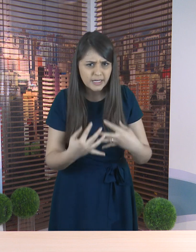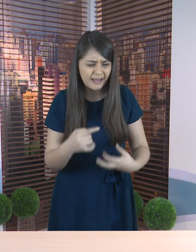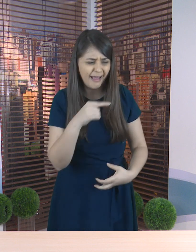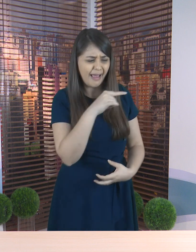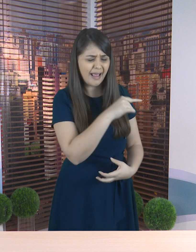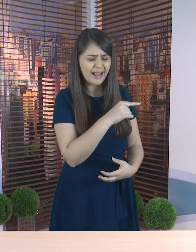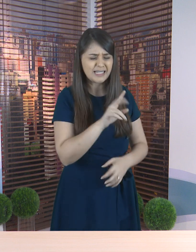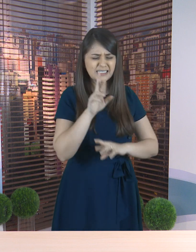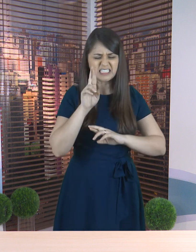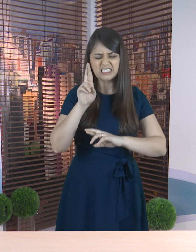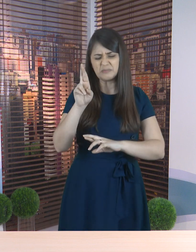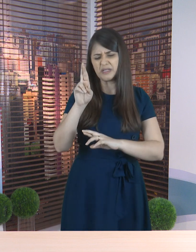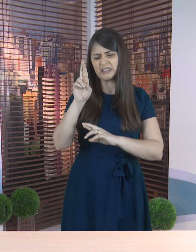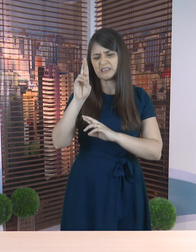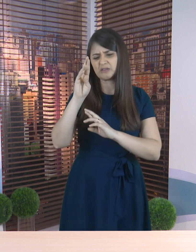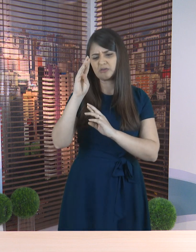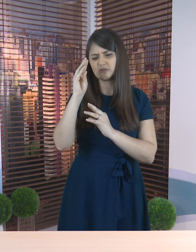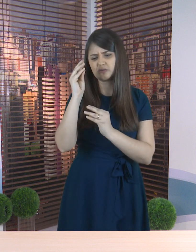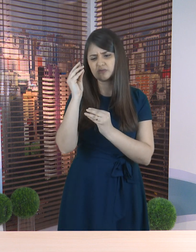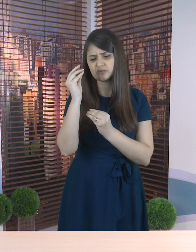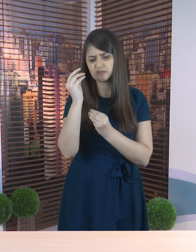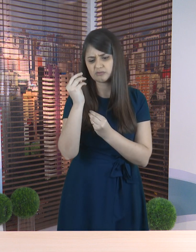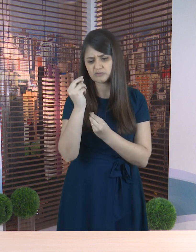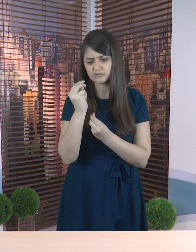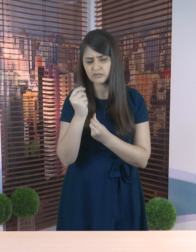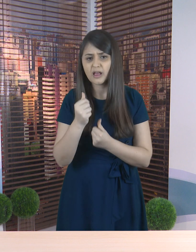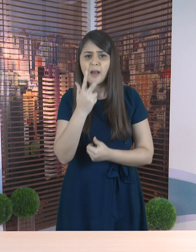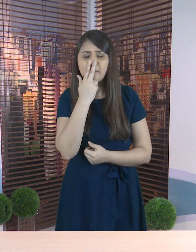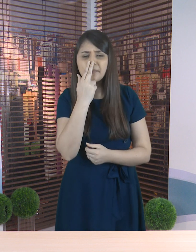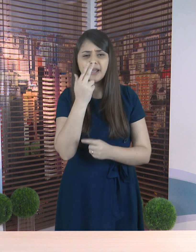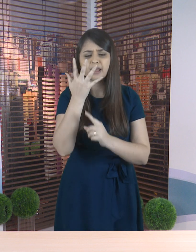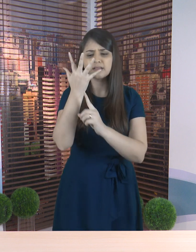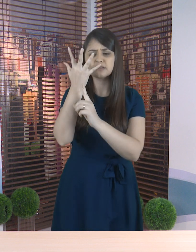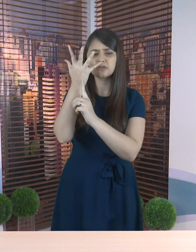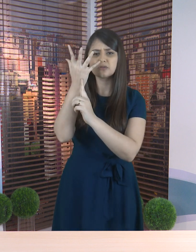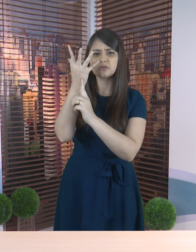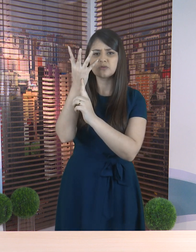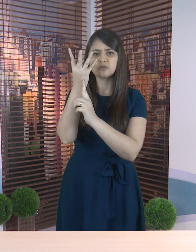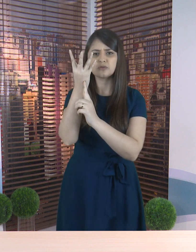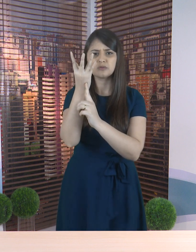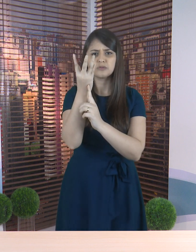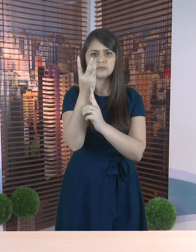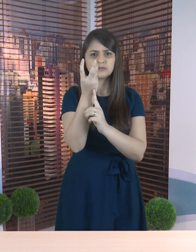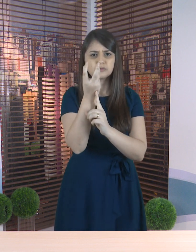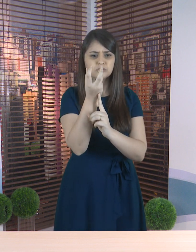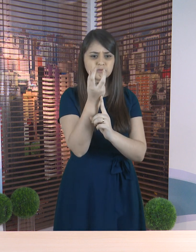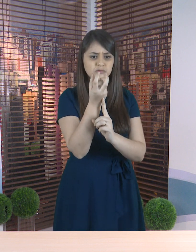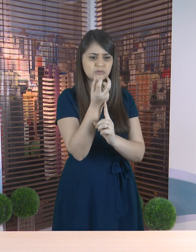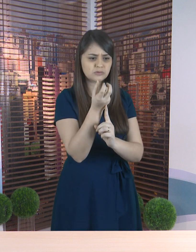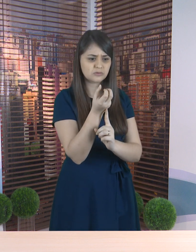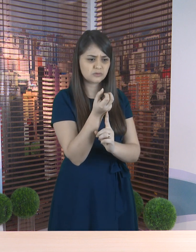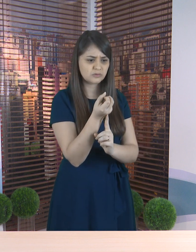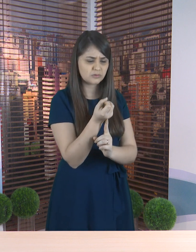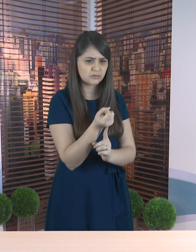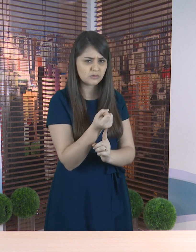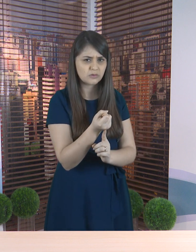desaparece e um empregado que trabalha, mas que logo é dispensado. Qual o sentido da vida